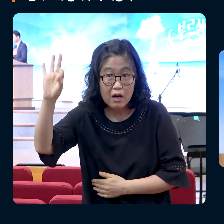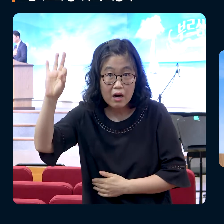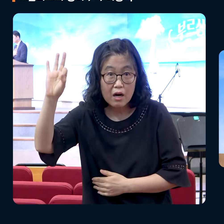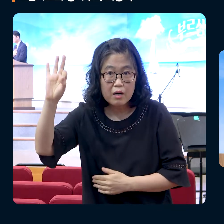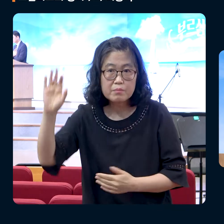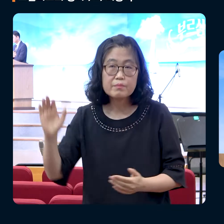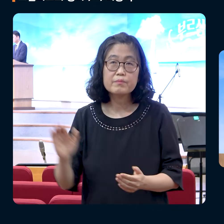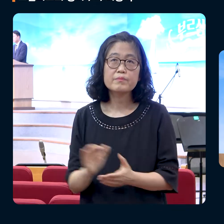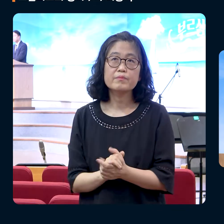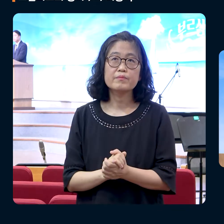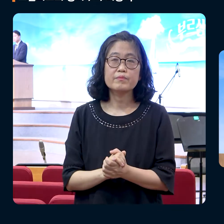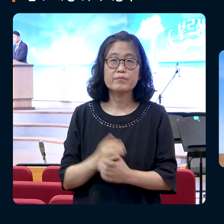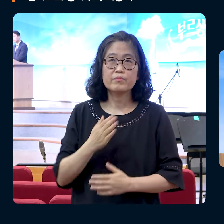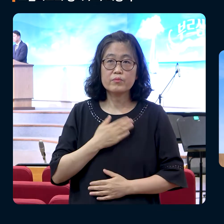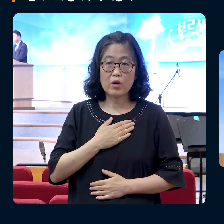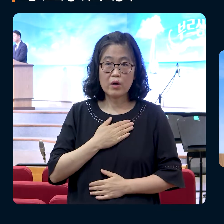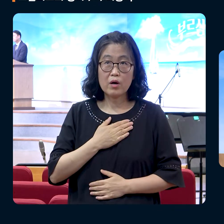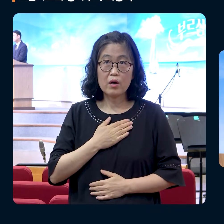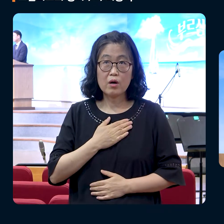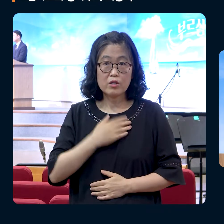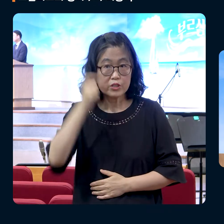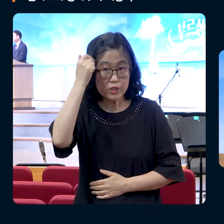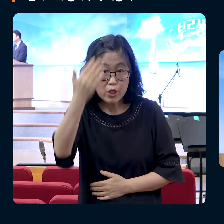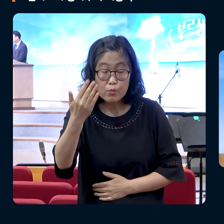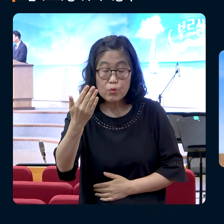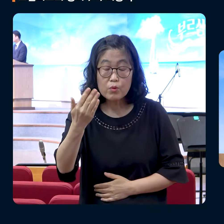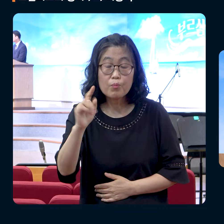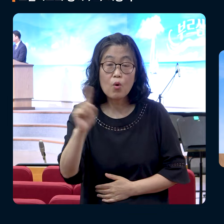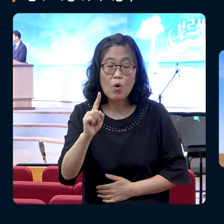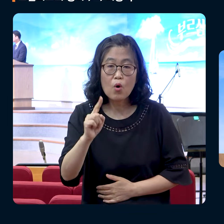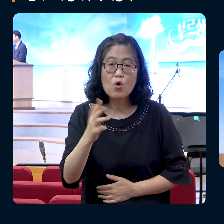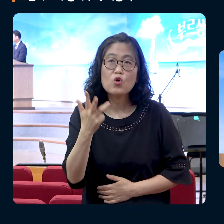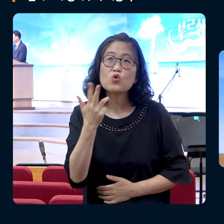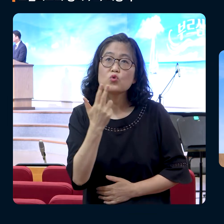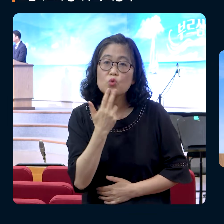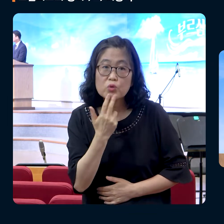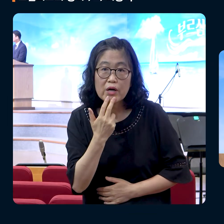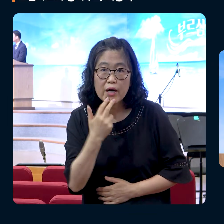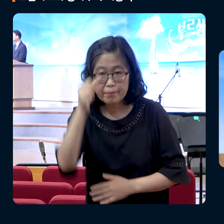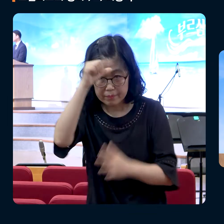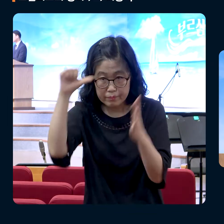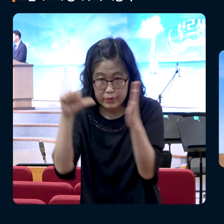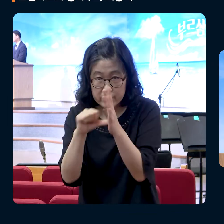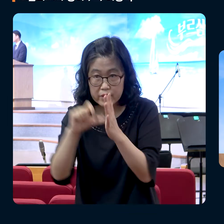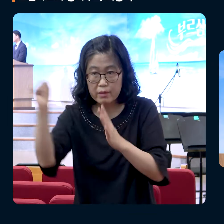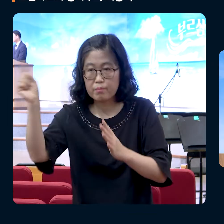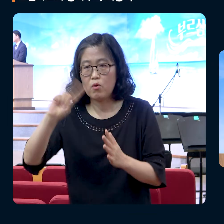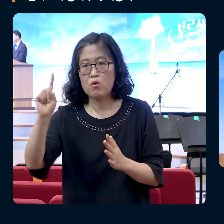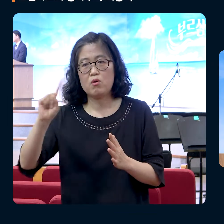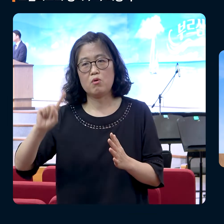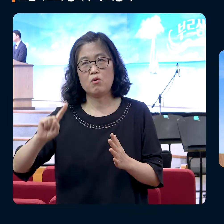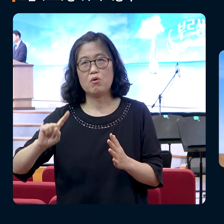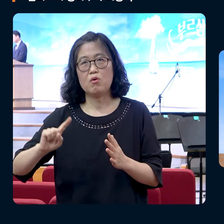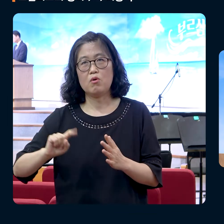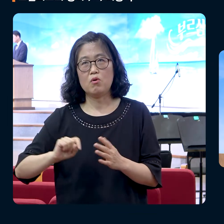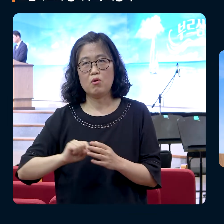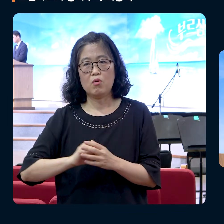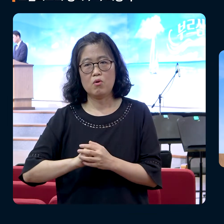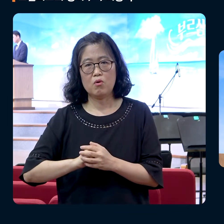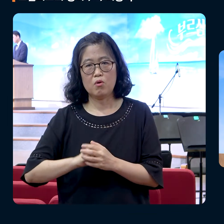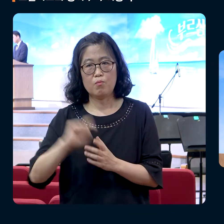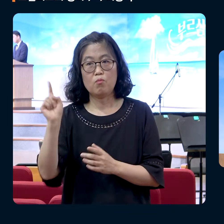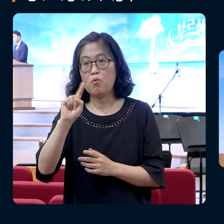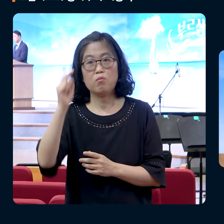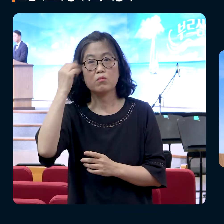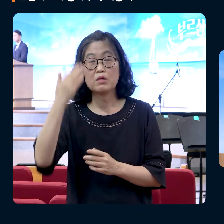제 질문은 뭐였냐면, 그럼 요셉의 인생은 과연 무엇일까? 이런